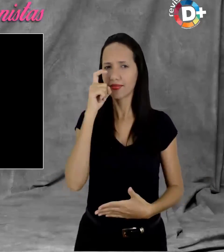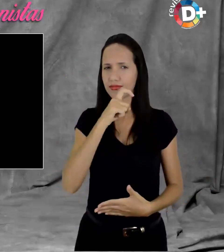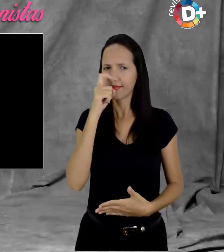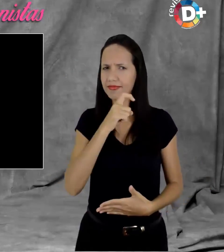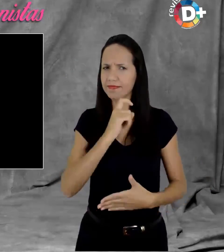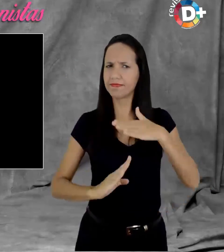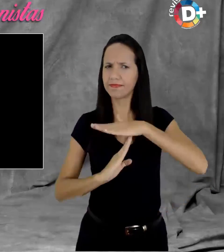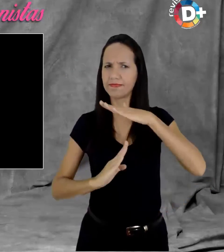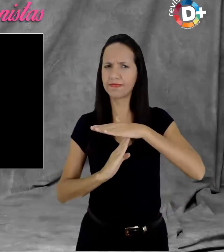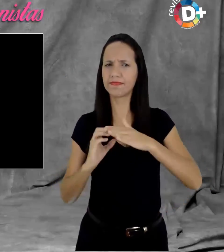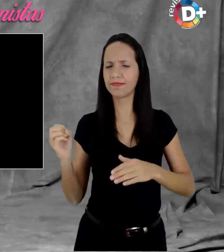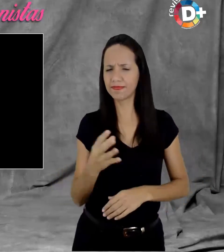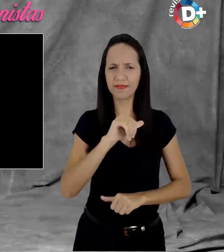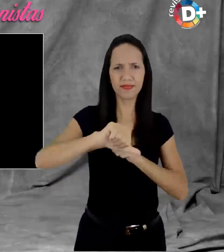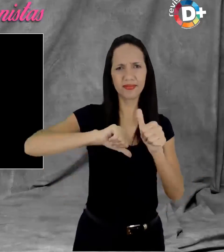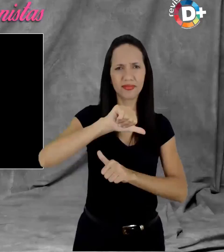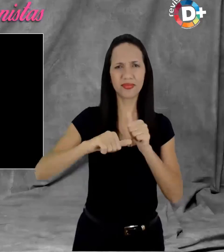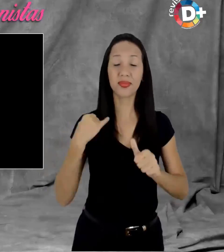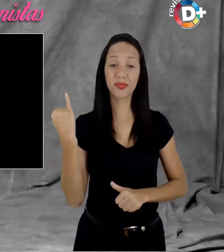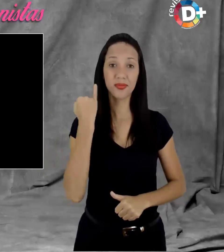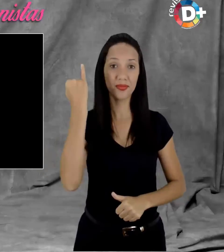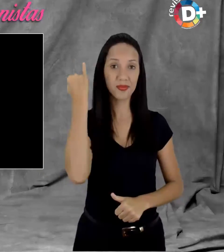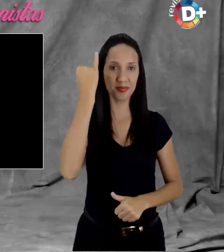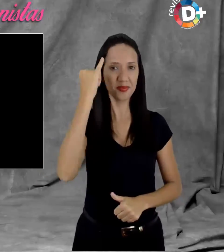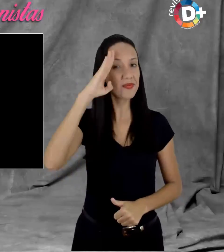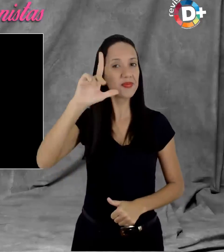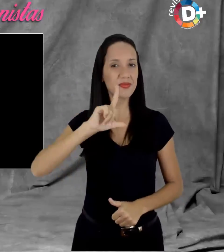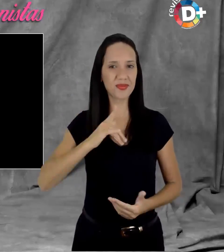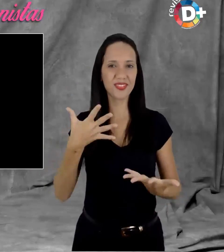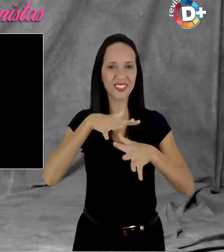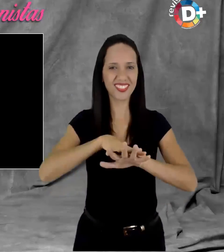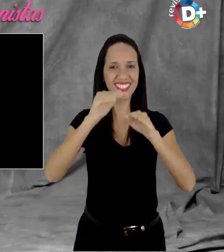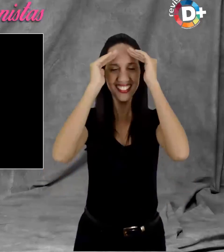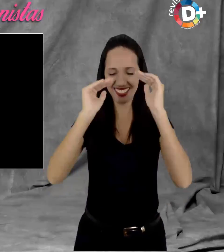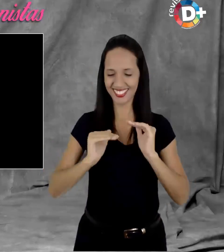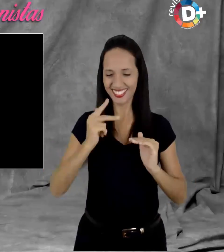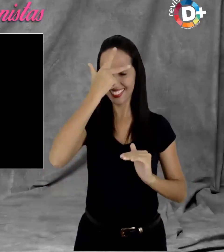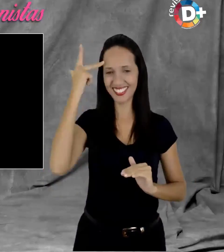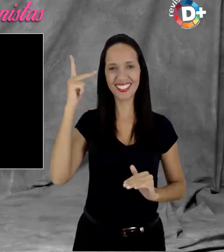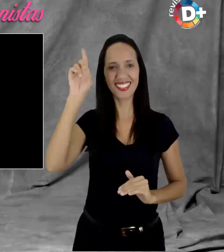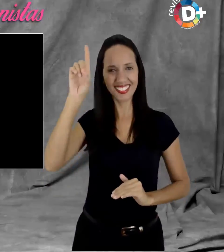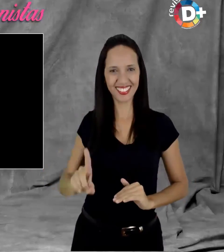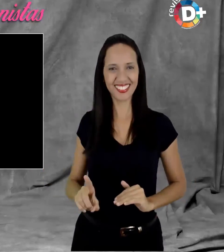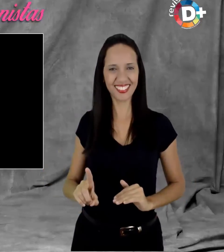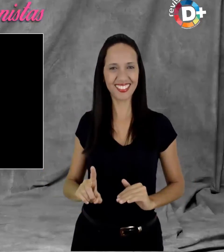da incapacidade e renovar os valores que tangem à inclusão e ao respeito à mulher com deficiência.